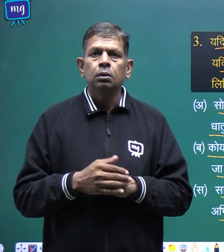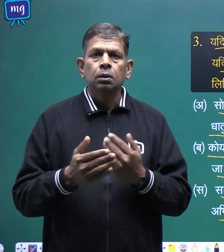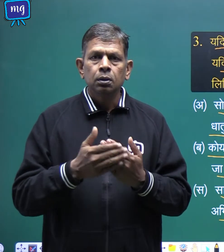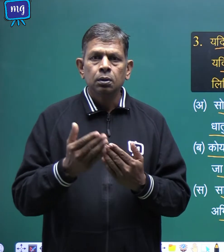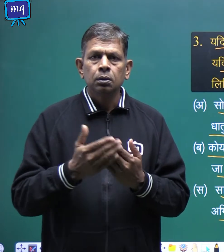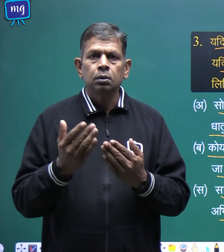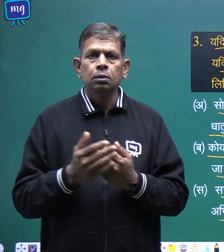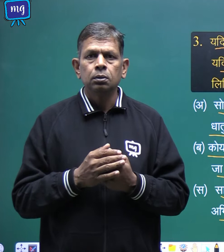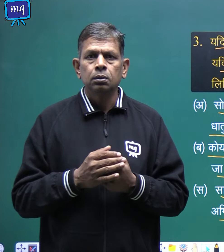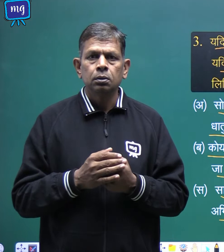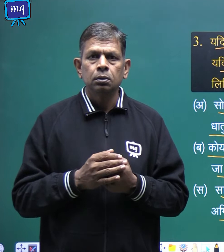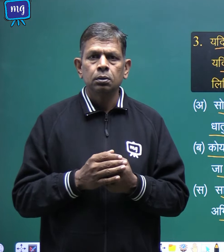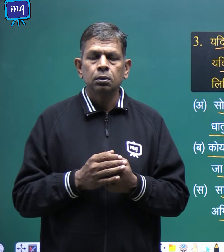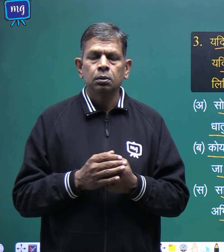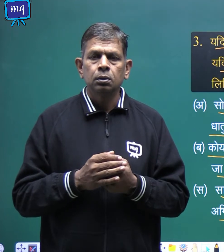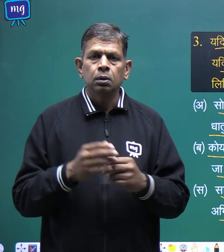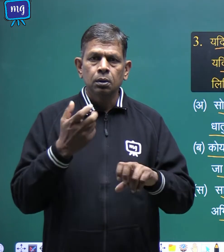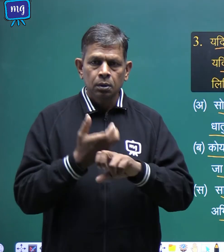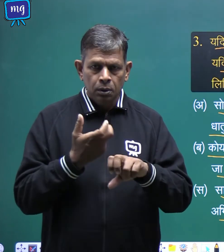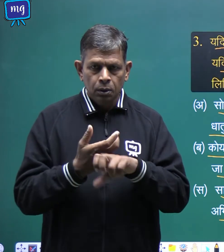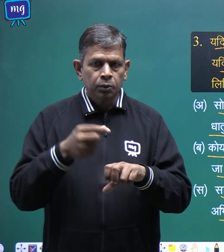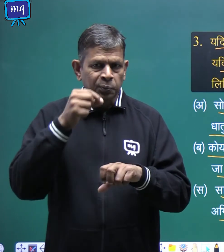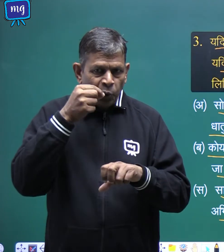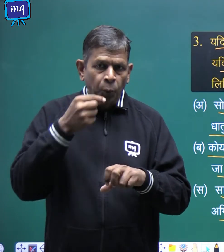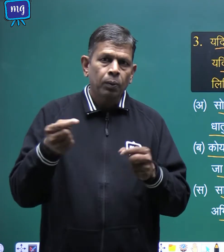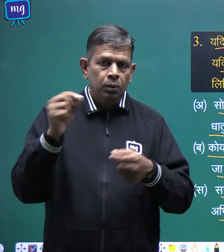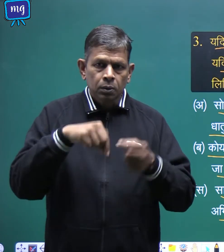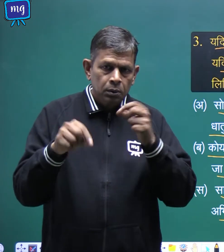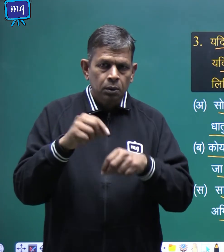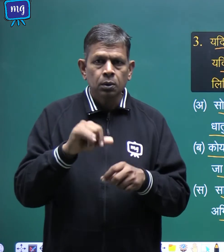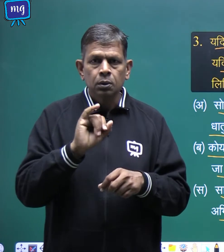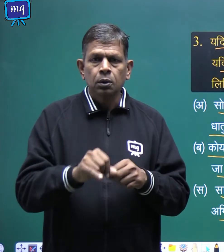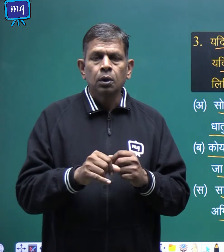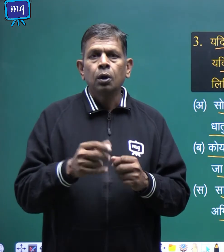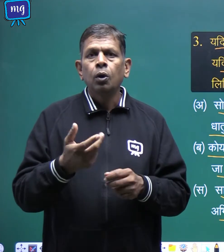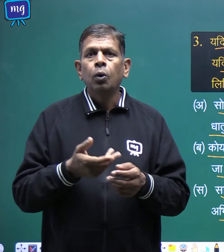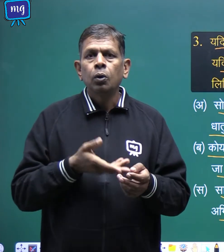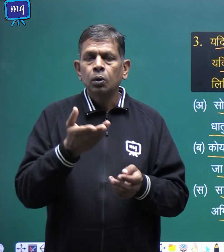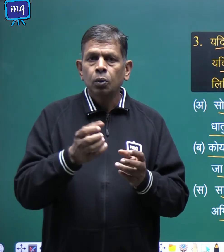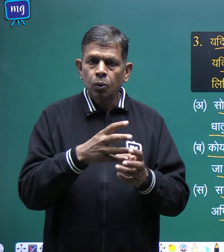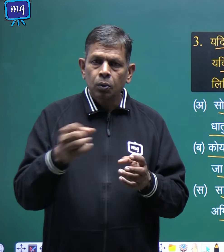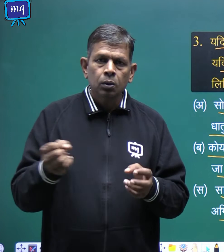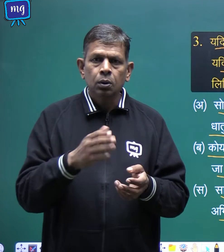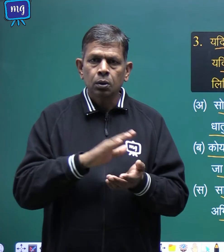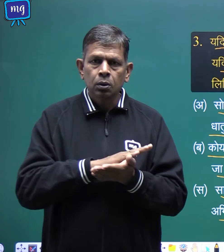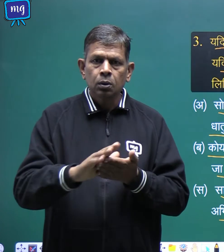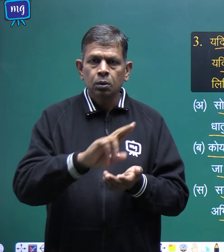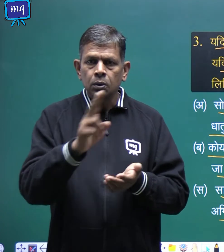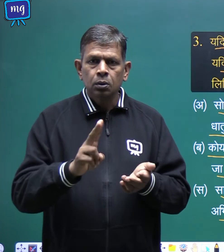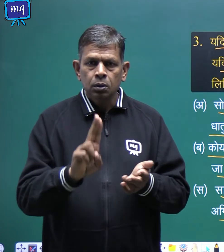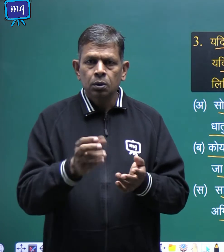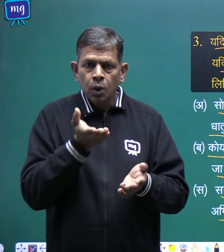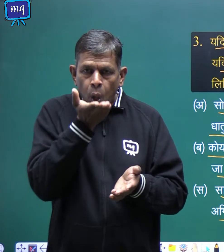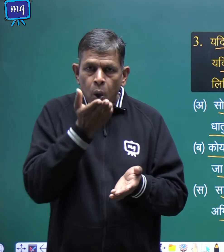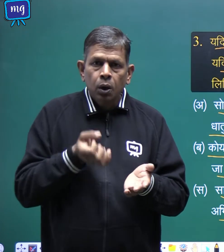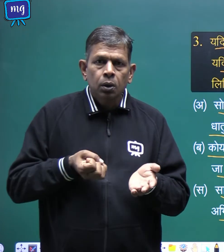सामान्यतः धातु अम्लों से क्रिया करते हैं और हाइड्रोजन गैस देते हैं।